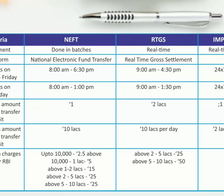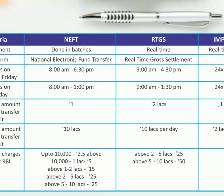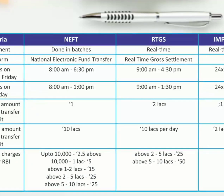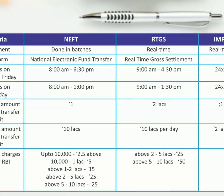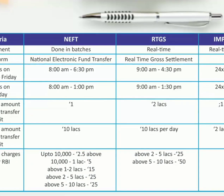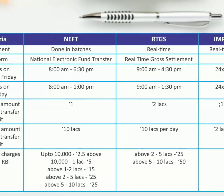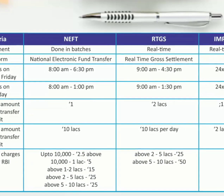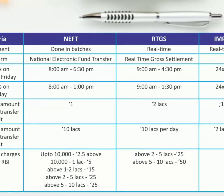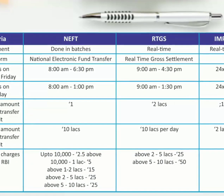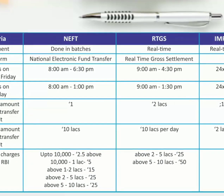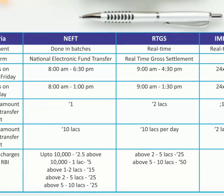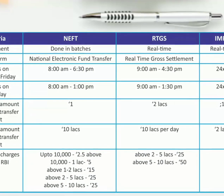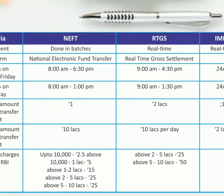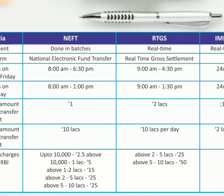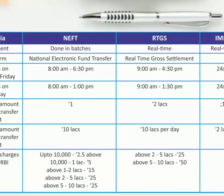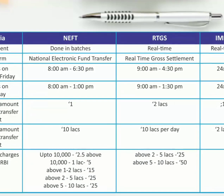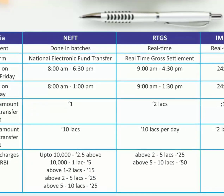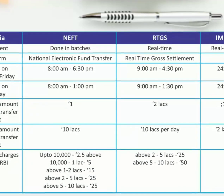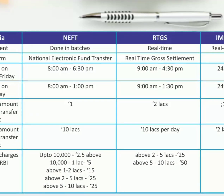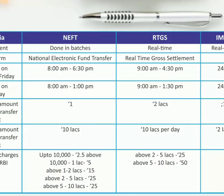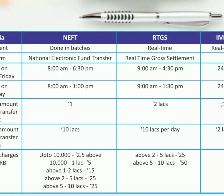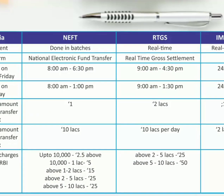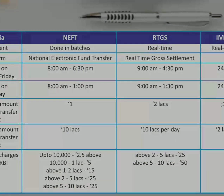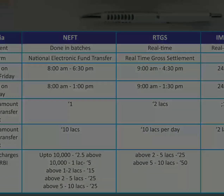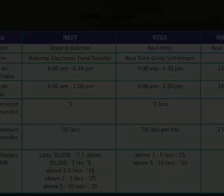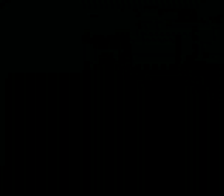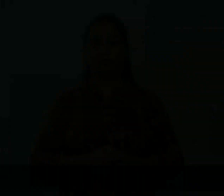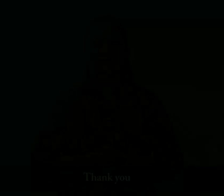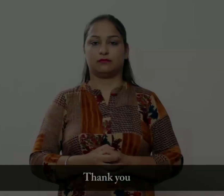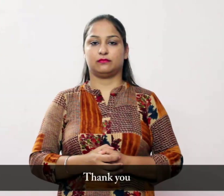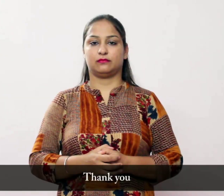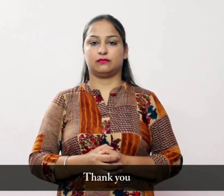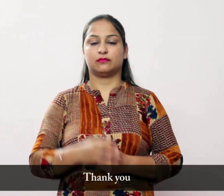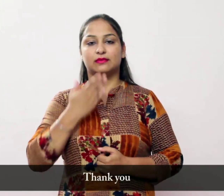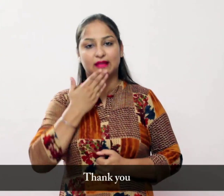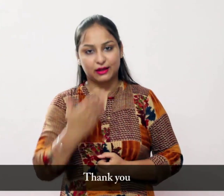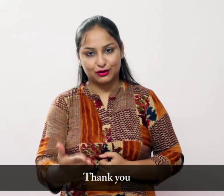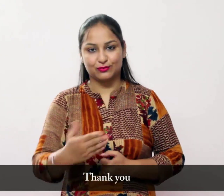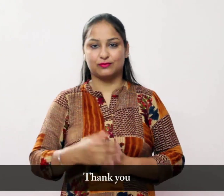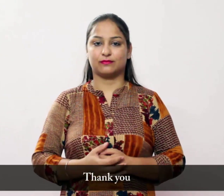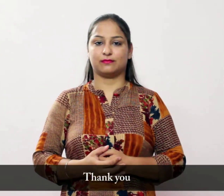धन्यवाद।